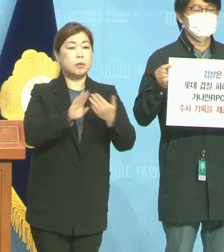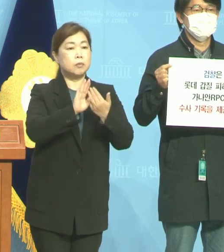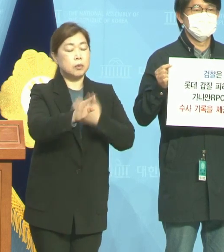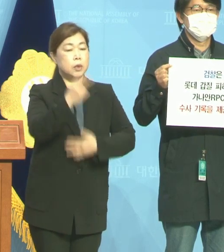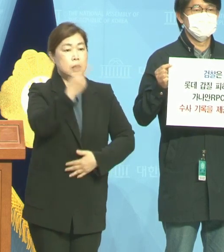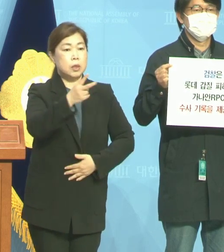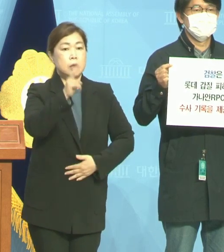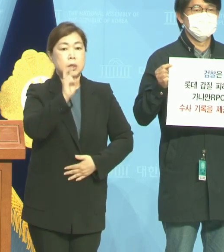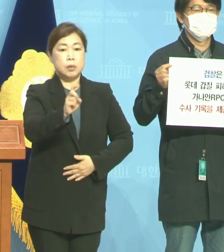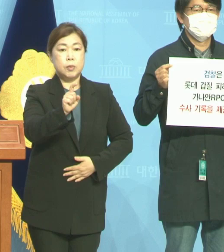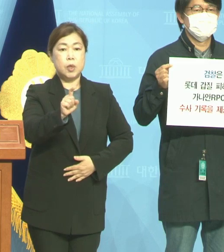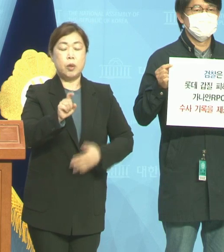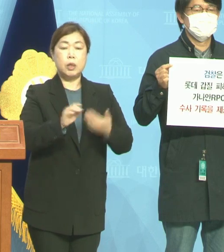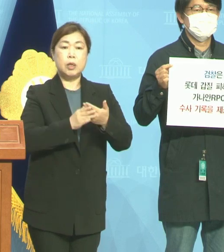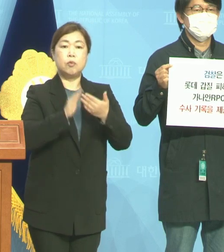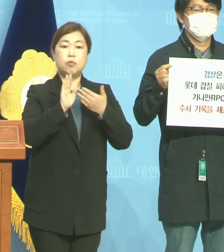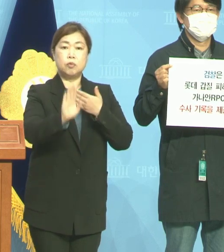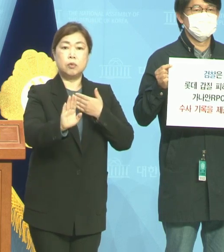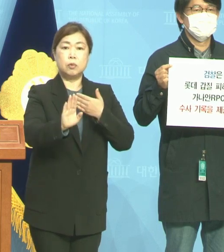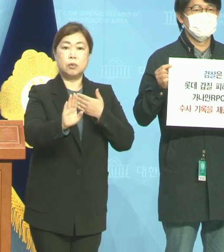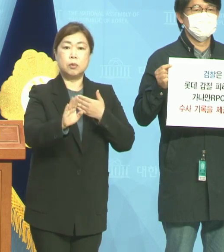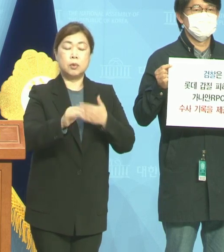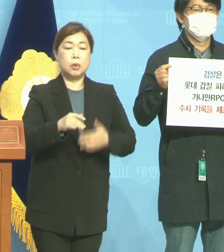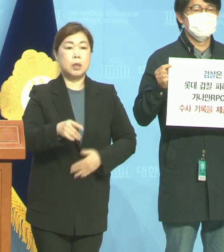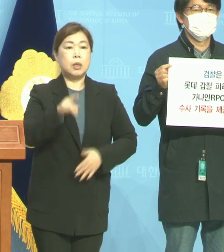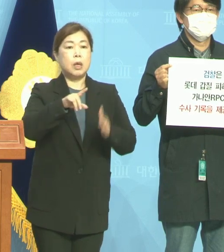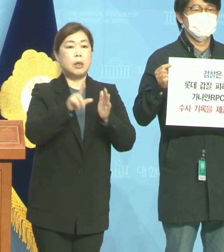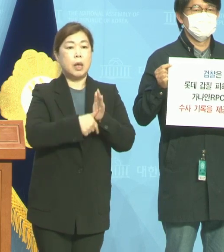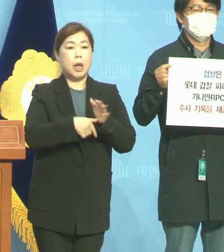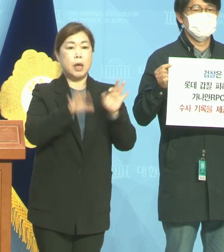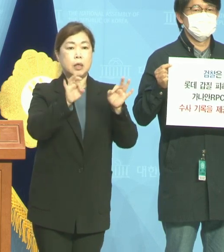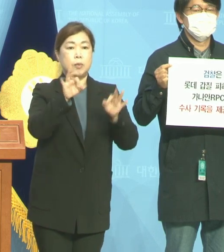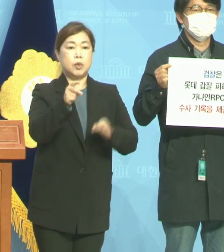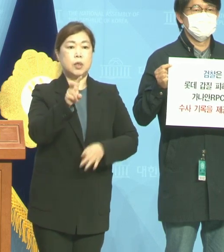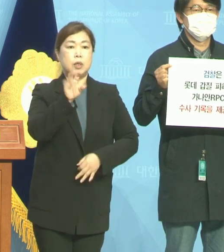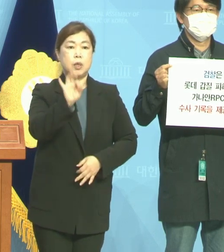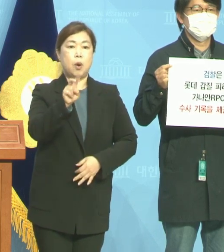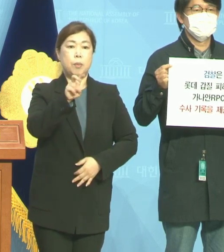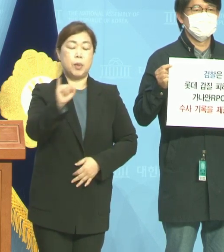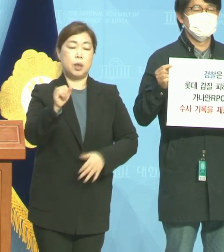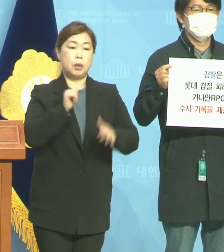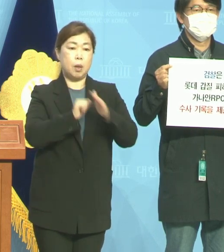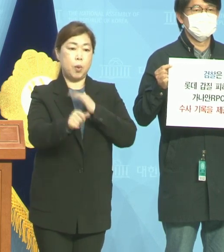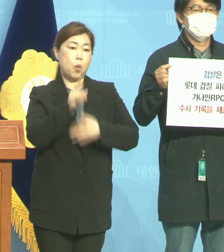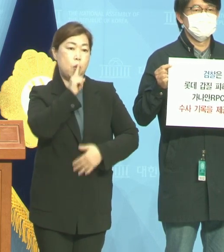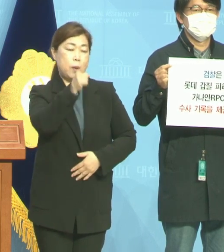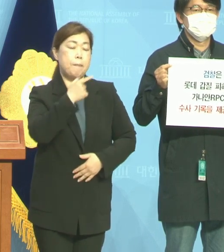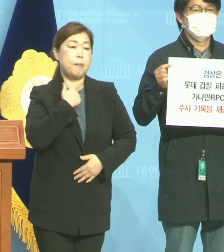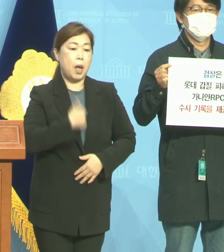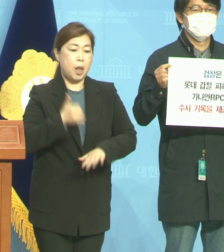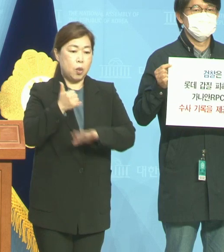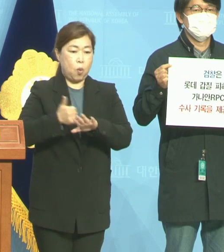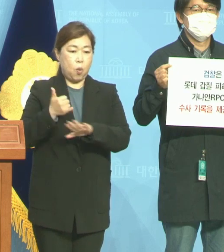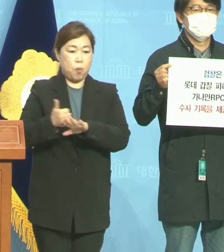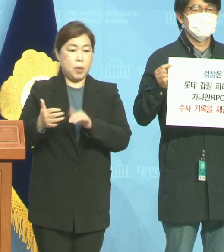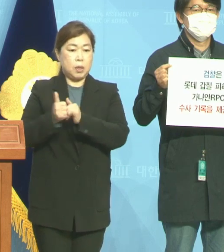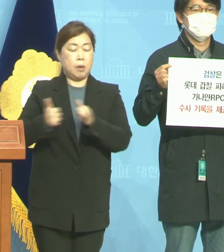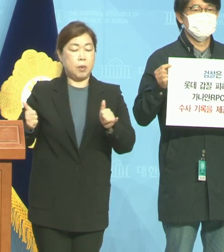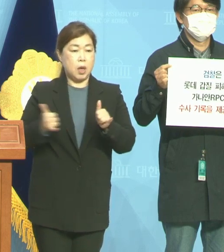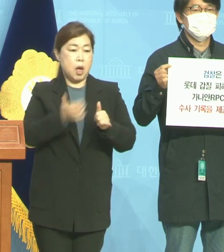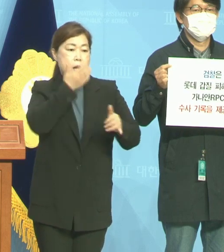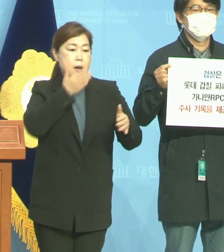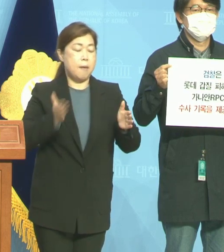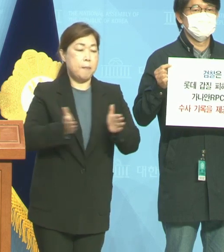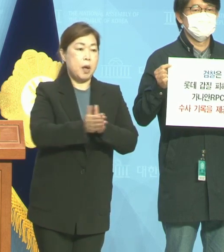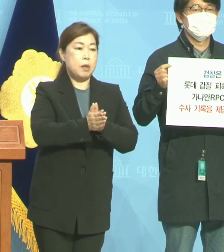2010 10 년 어 당시 김영미 대표를 고수했던 농민들 까지 나서서 군산 지청